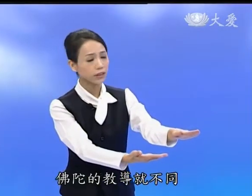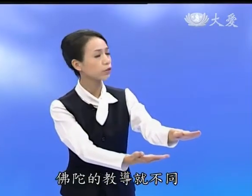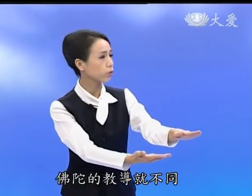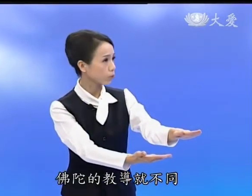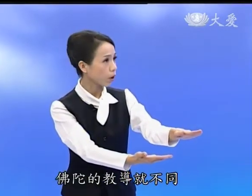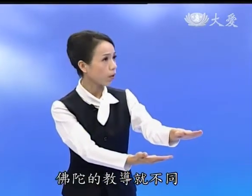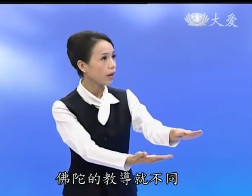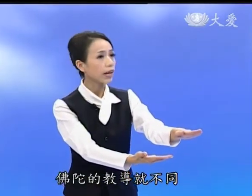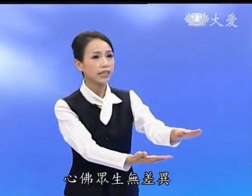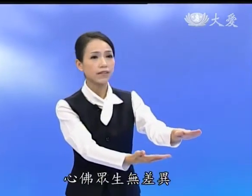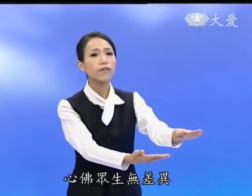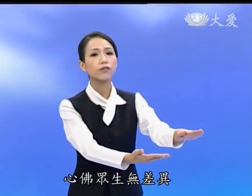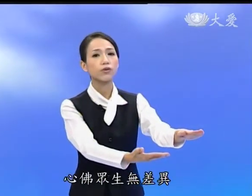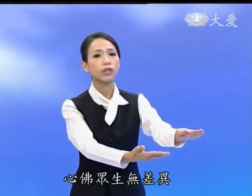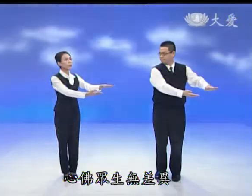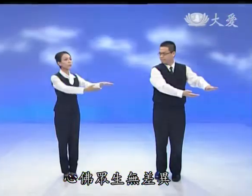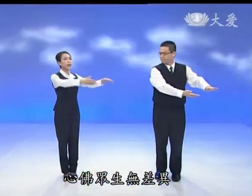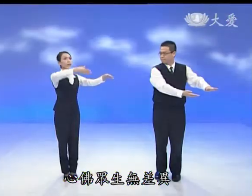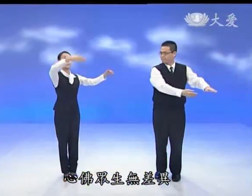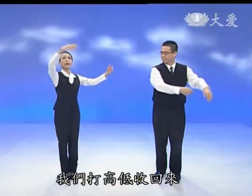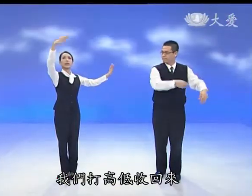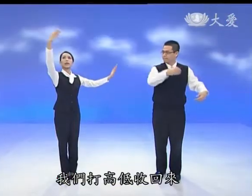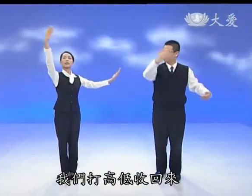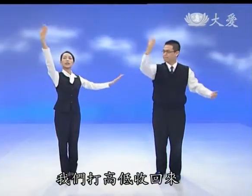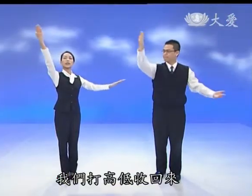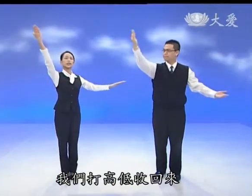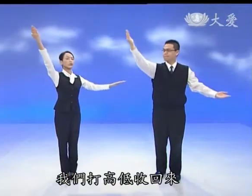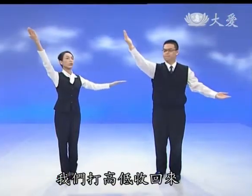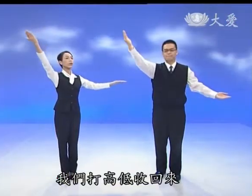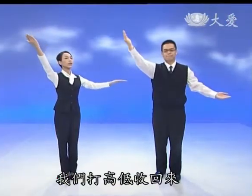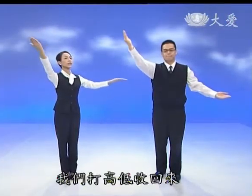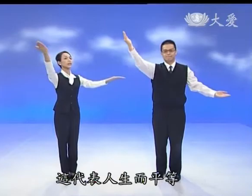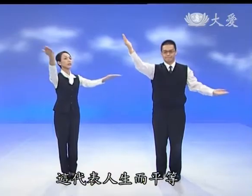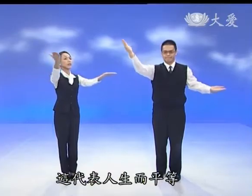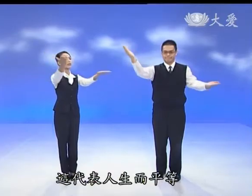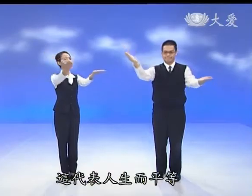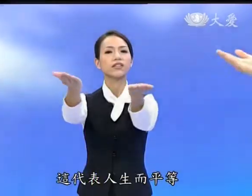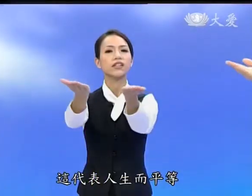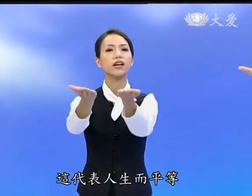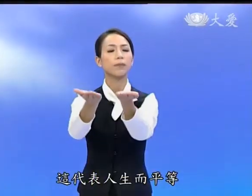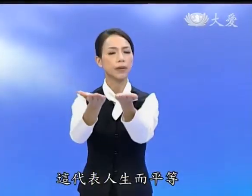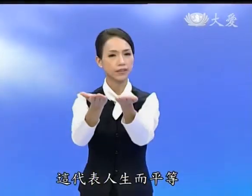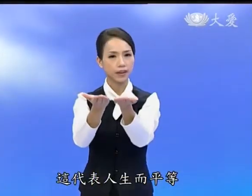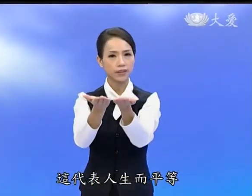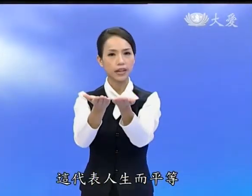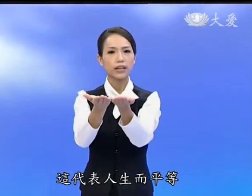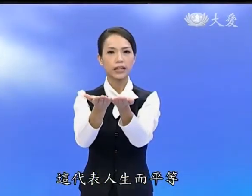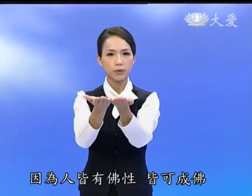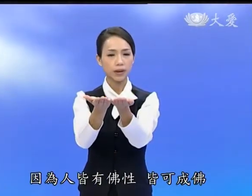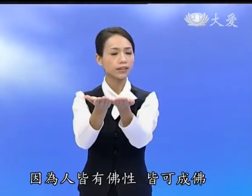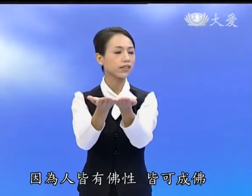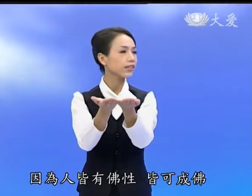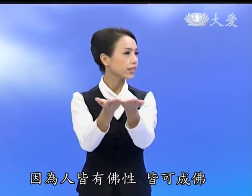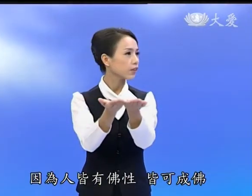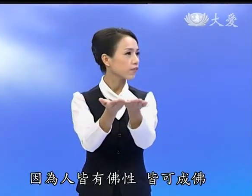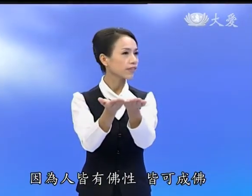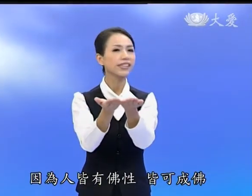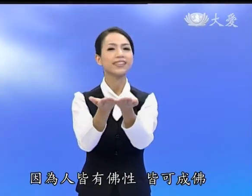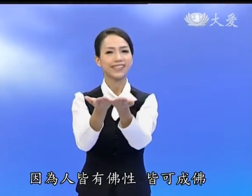导就不同，心佛众生无差异，我们打高低收回来，这代表人生而平等，因为人皆有佛性，皆